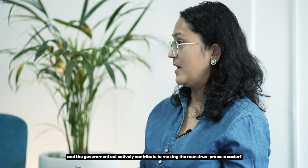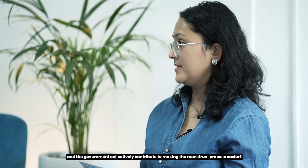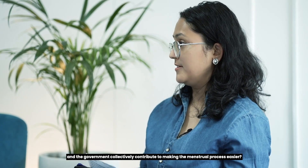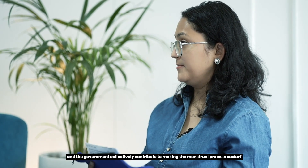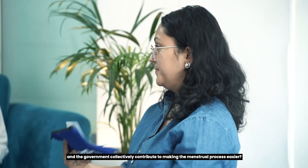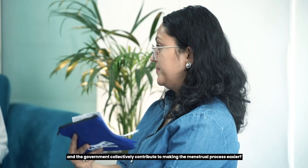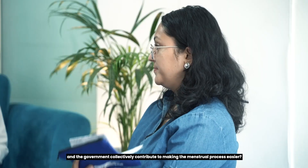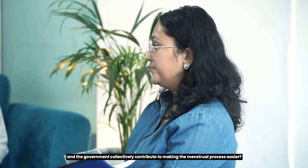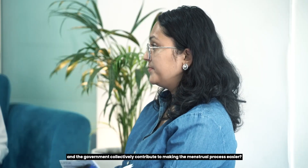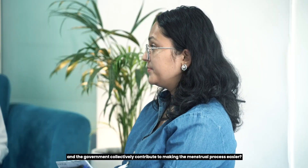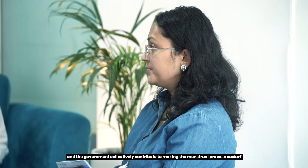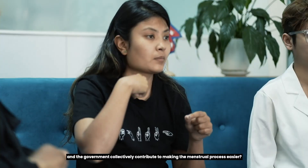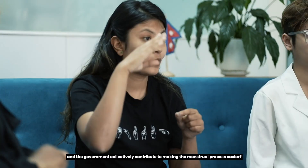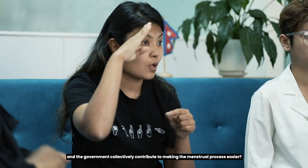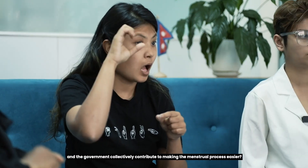हुन्छ जस्तो लाग्छ?